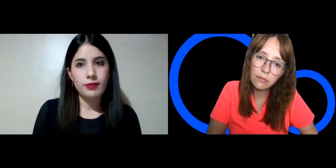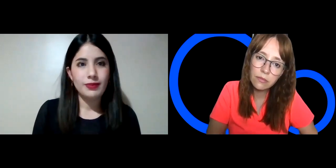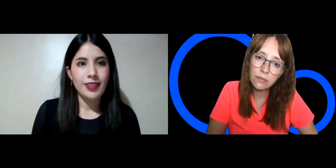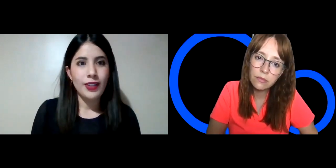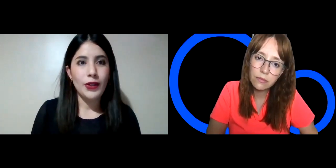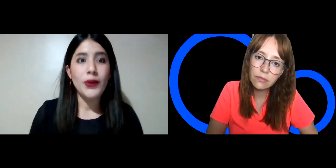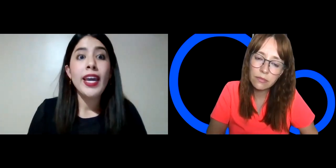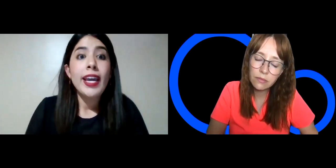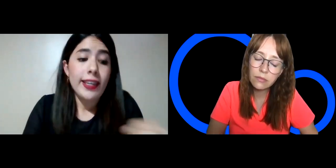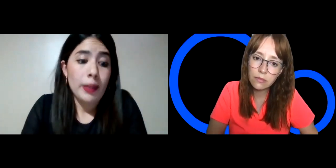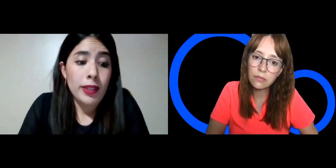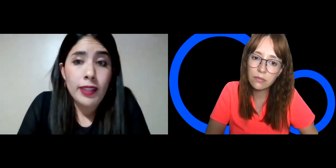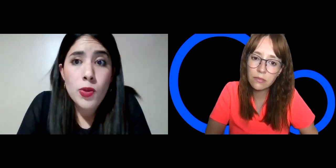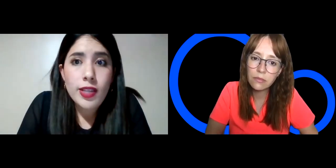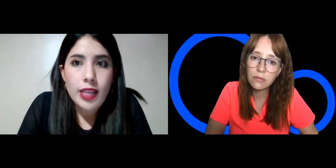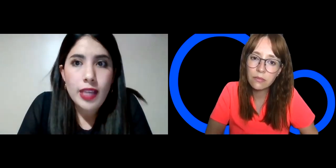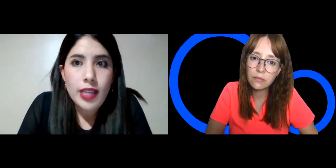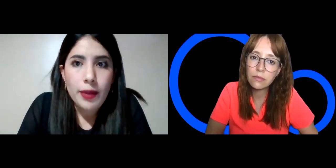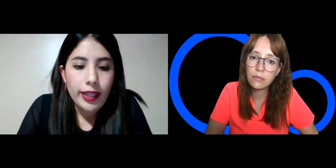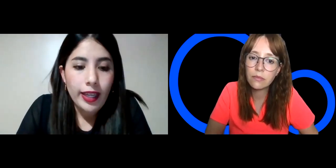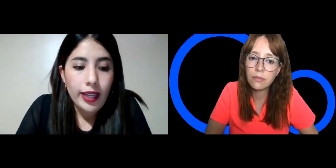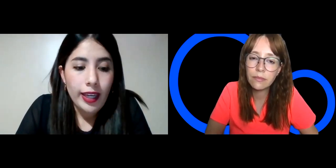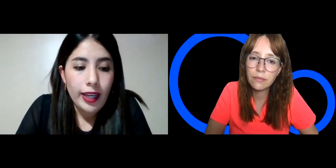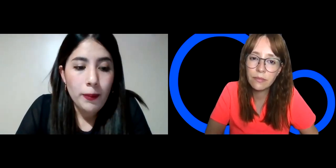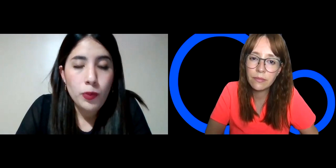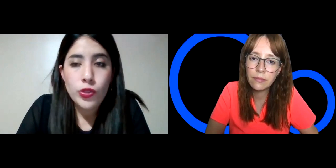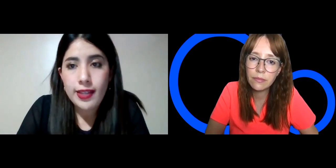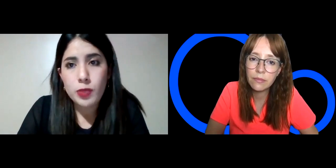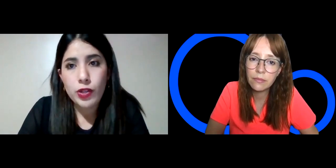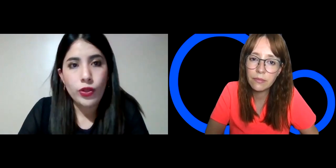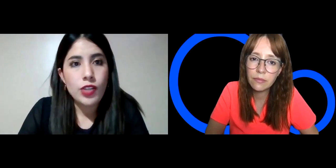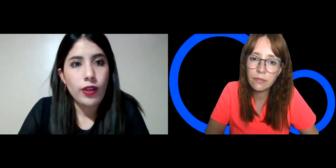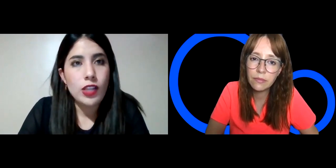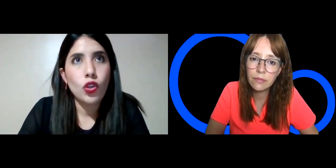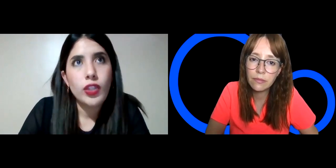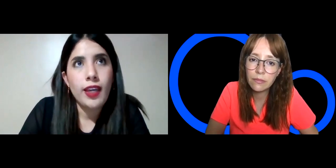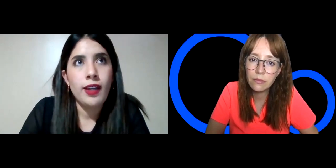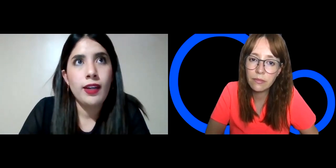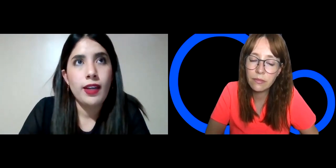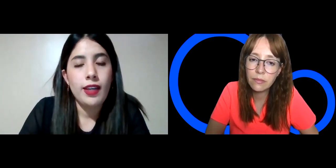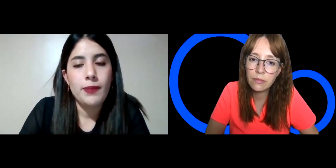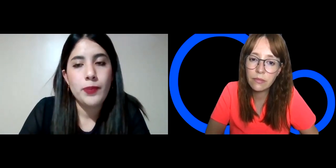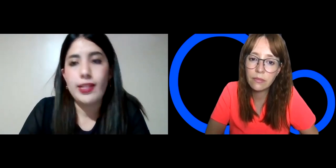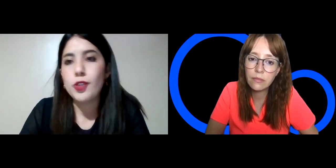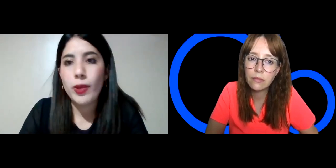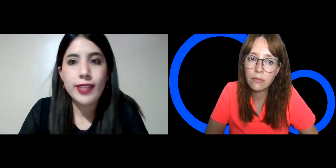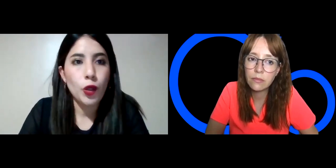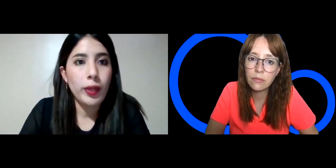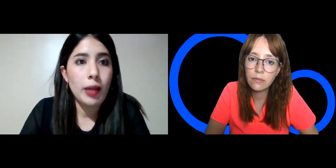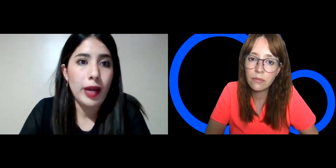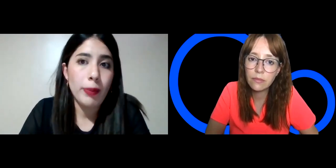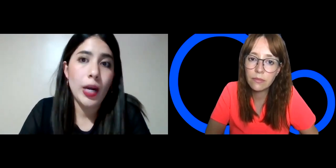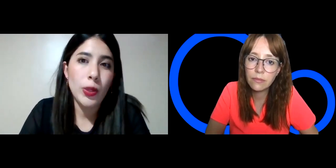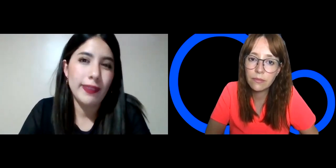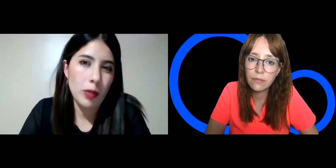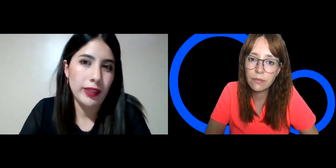entiendo, ¿no? Y también tenemos que saber que muchas de las personas sordas no tienen pues la solvencia económica